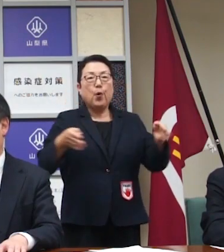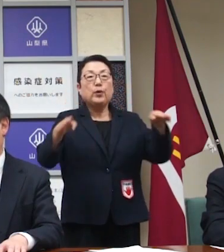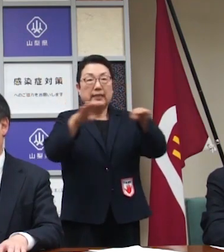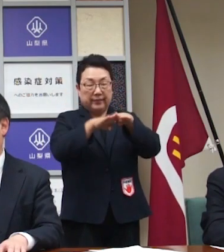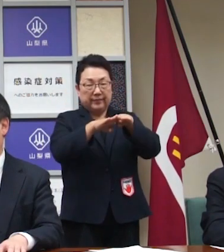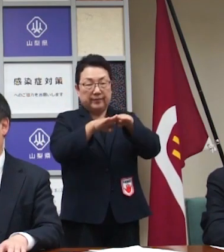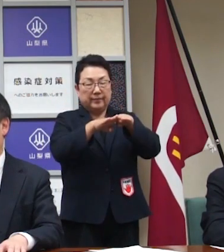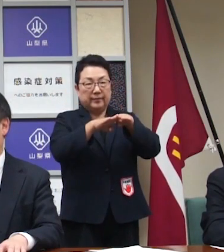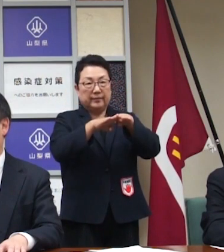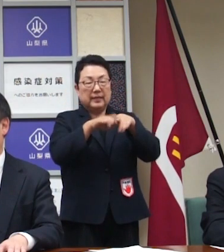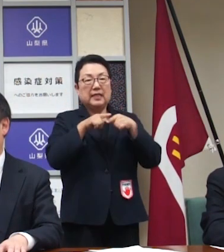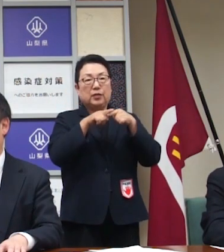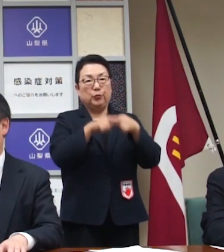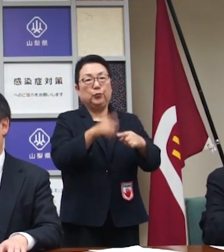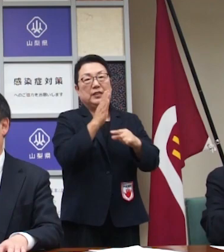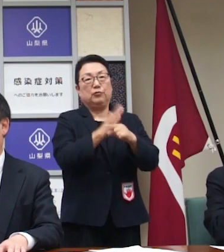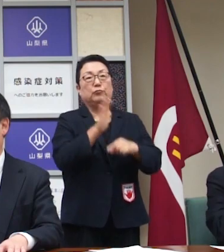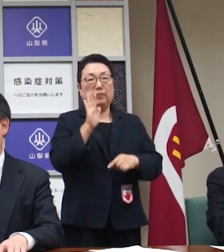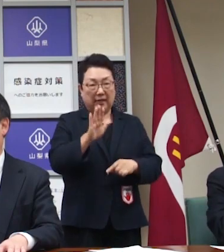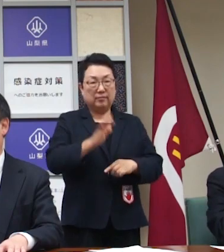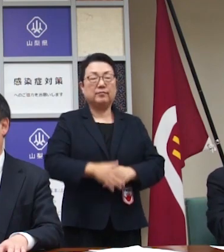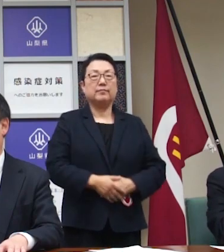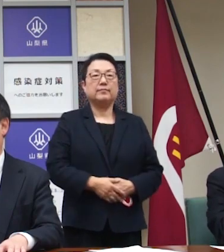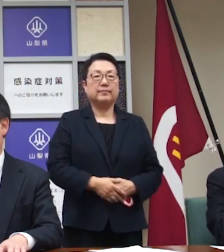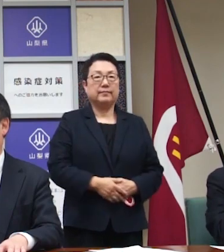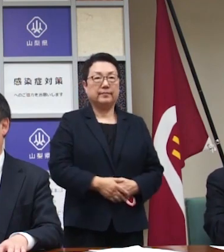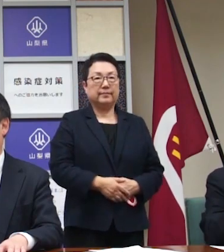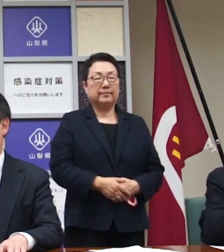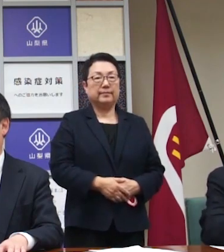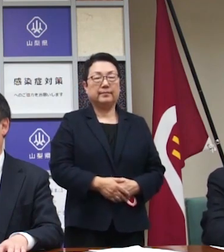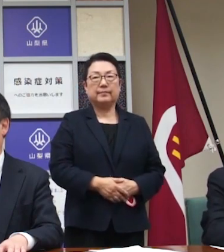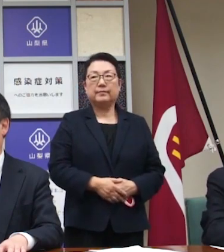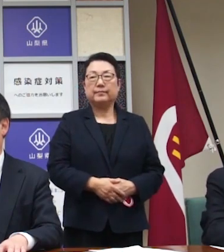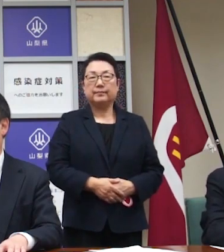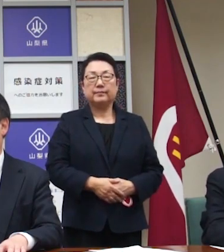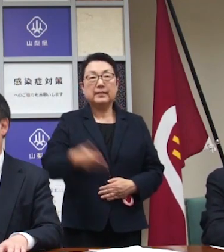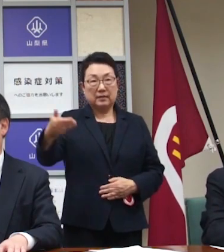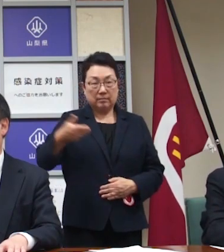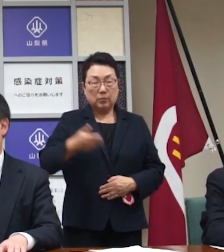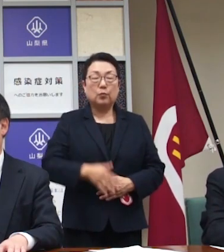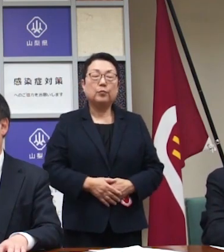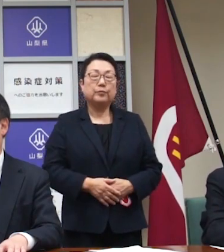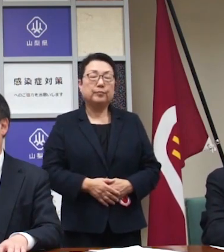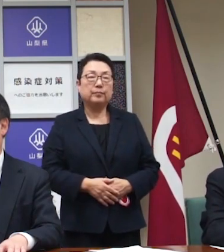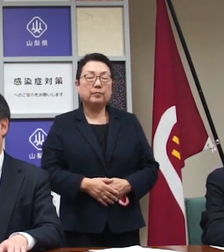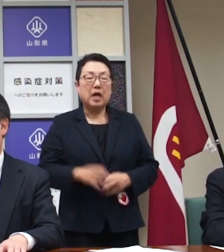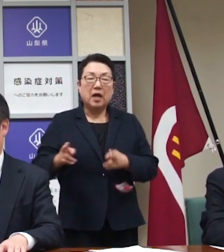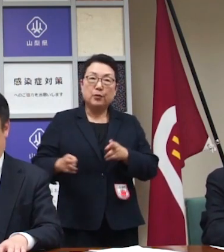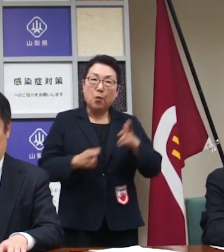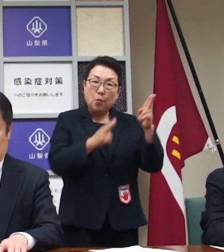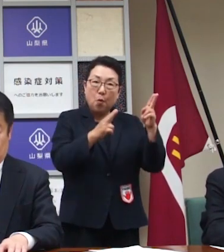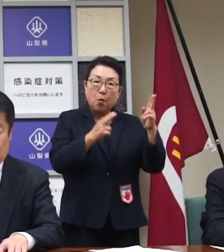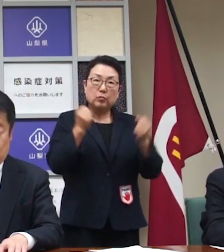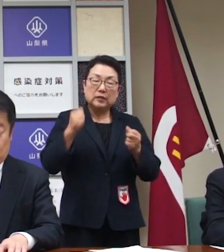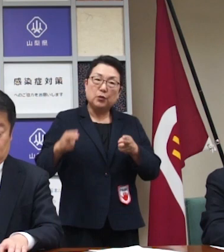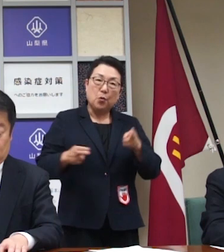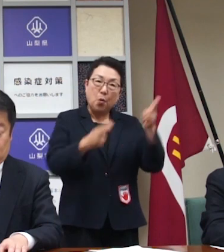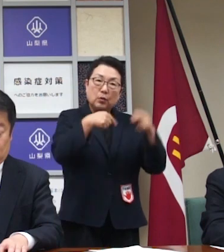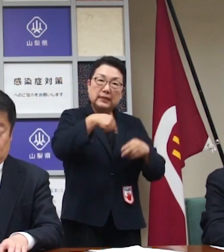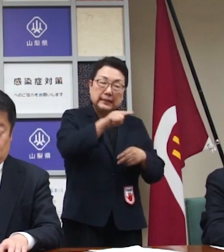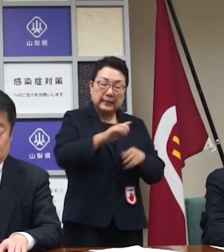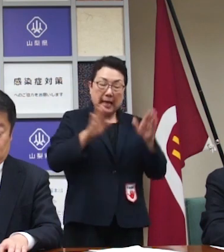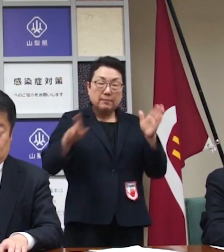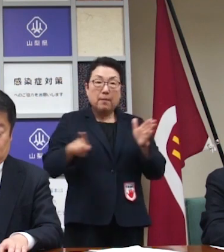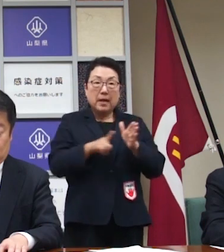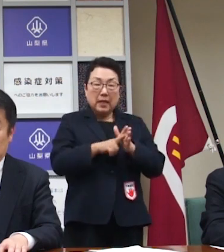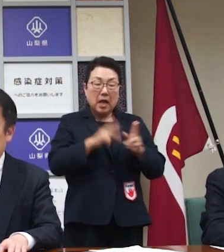に入院をされています。 で、この間旅行に行ってから、現在に